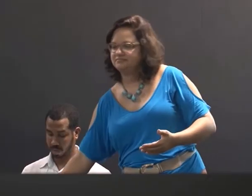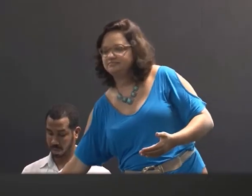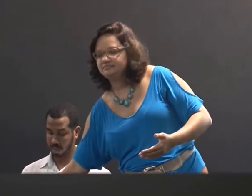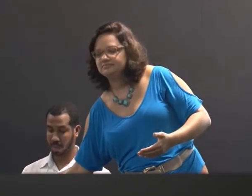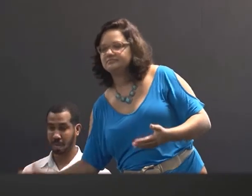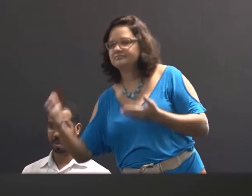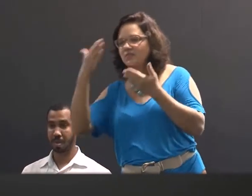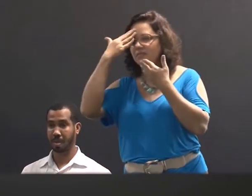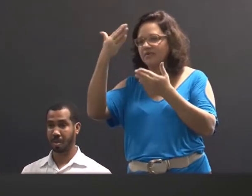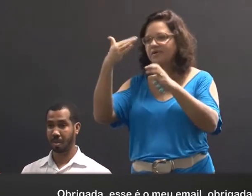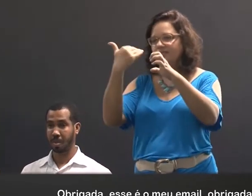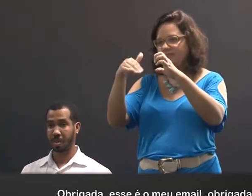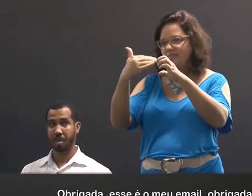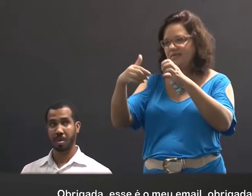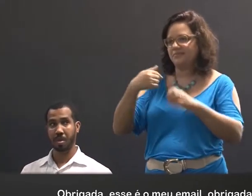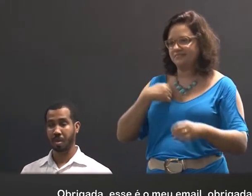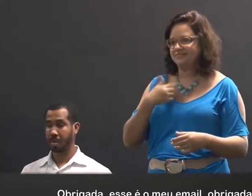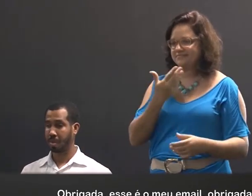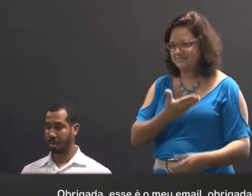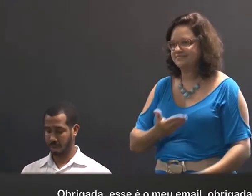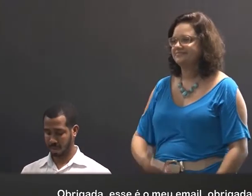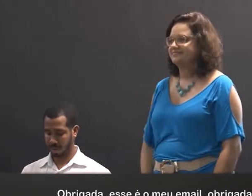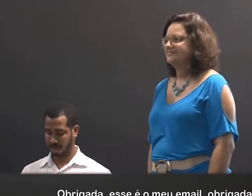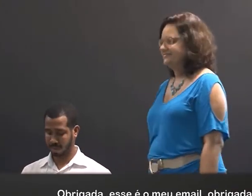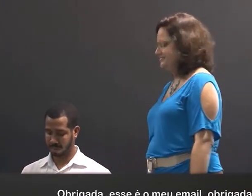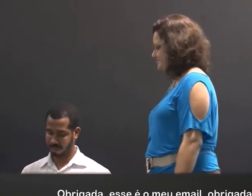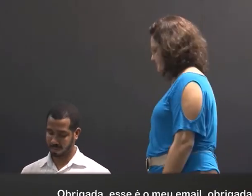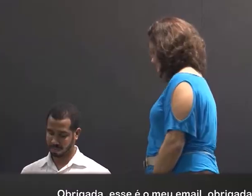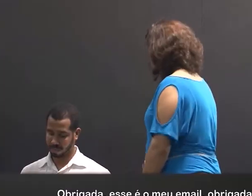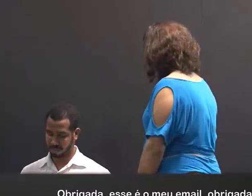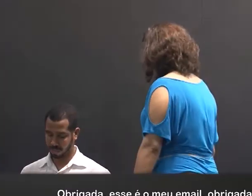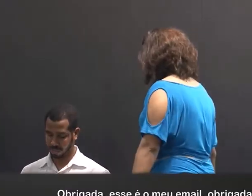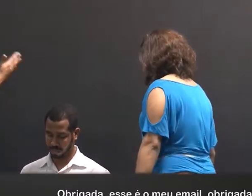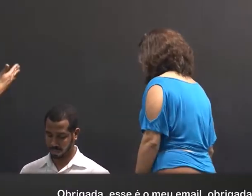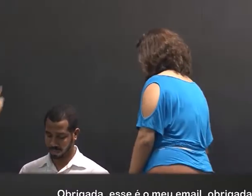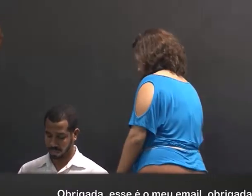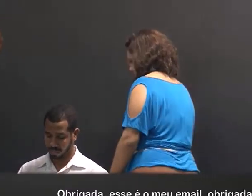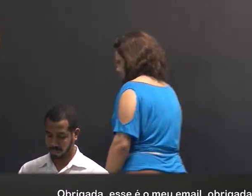Obrigada. Meu e-mail, esse contato também por e-mail. Obrigada.